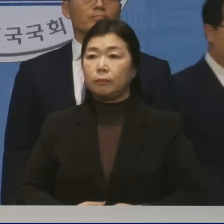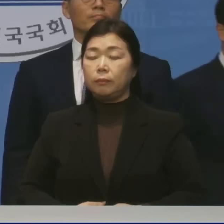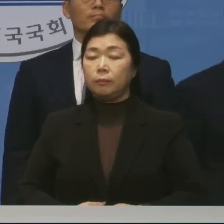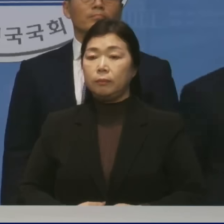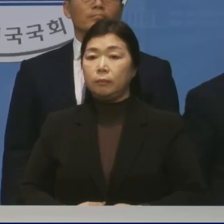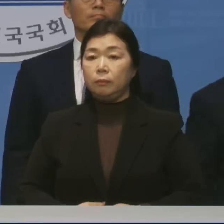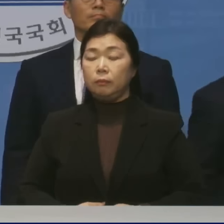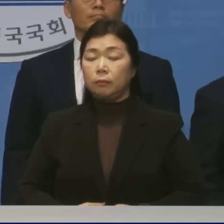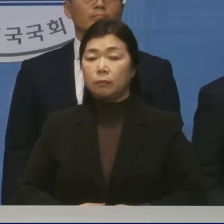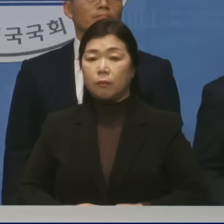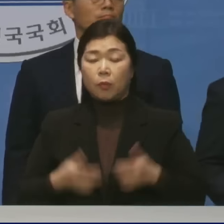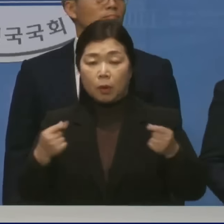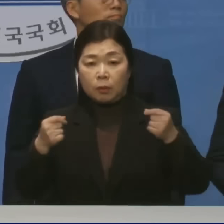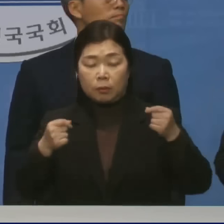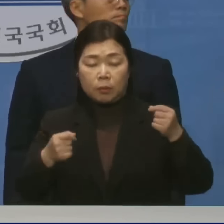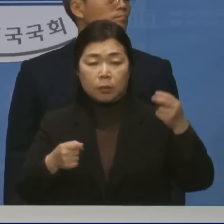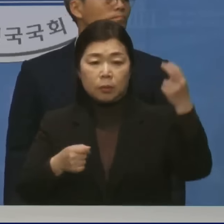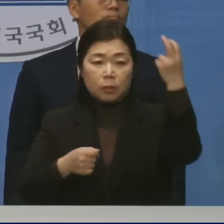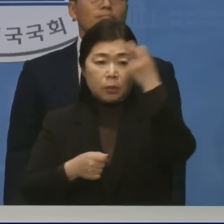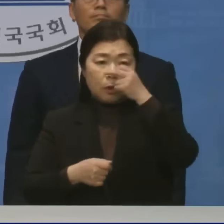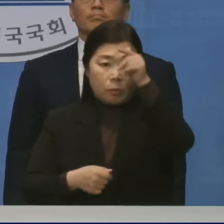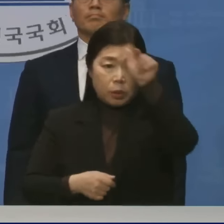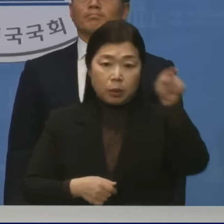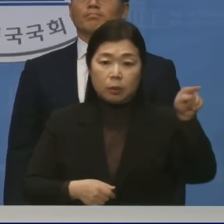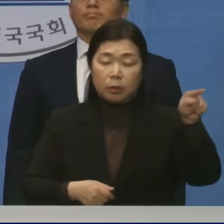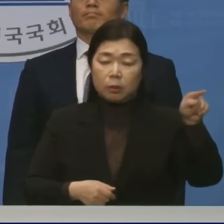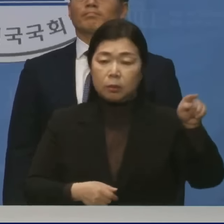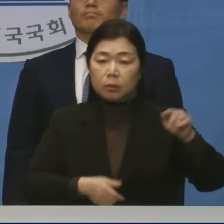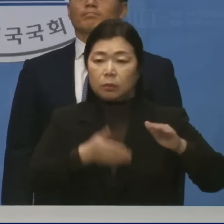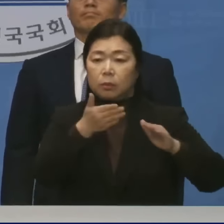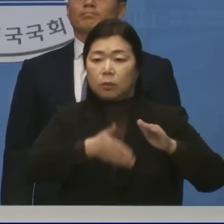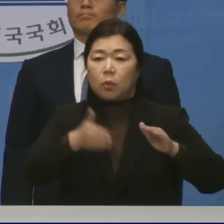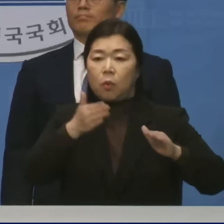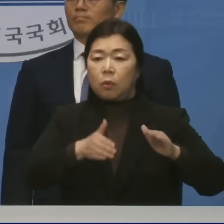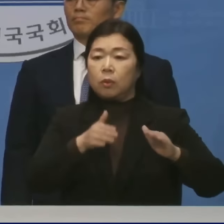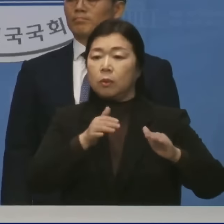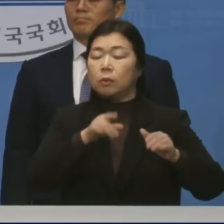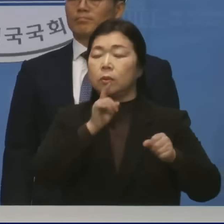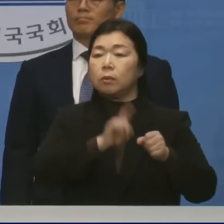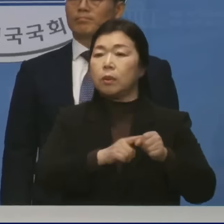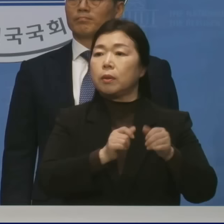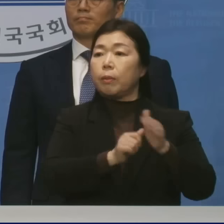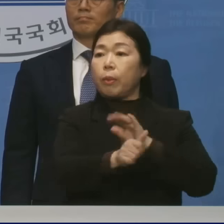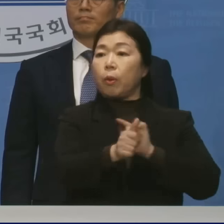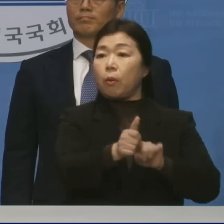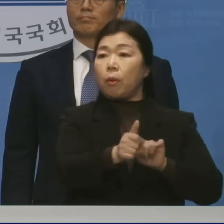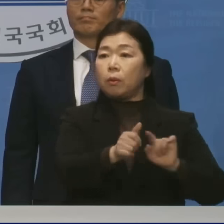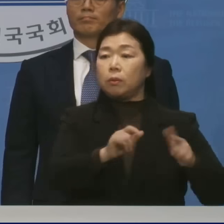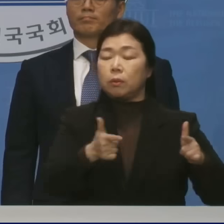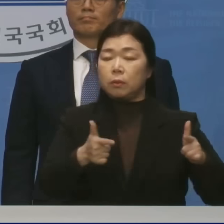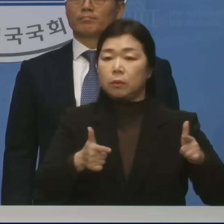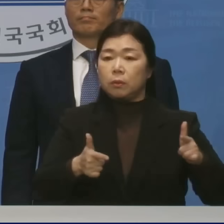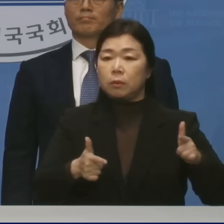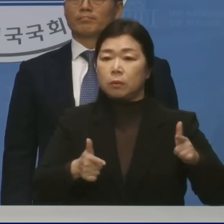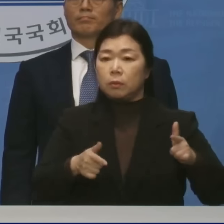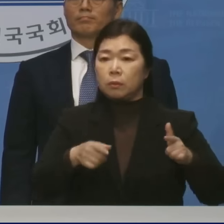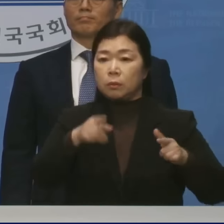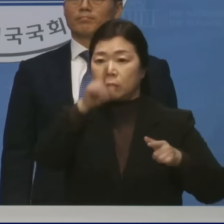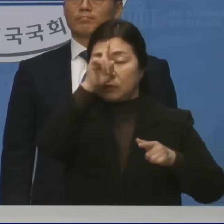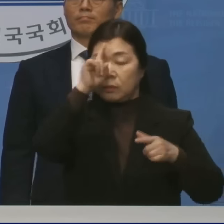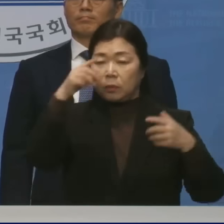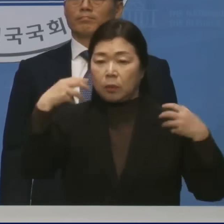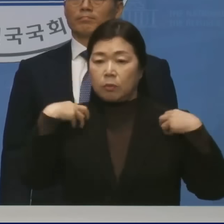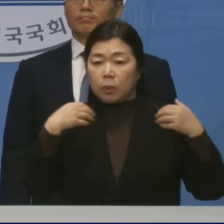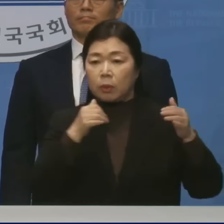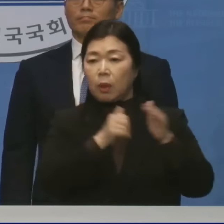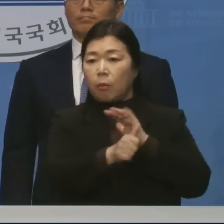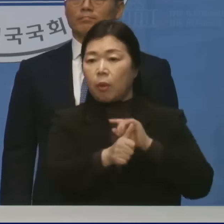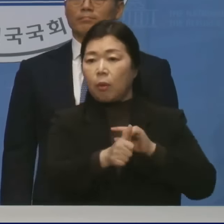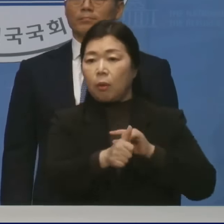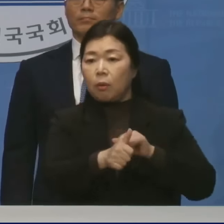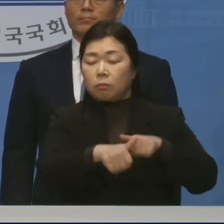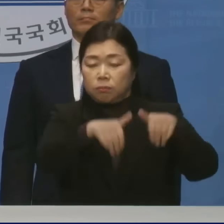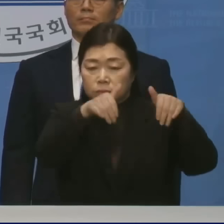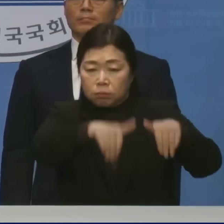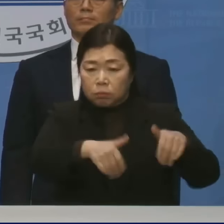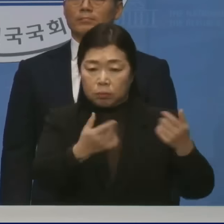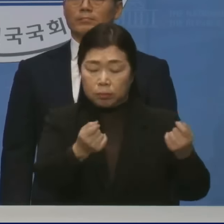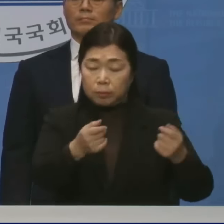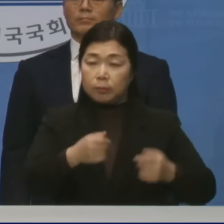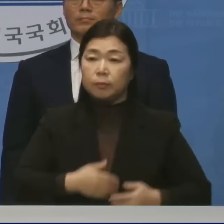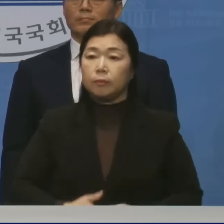네, 이처럼 검찰은 공의의 대표가 아니라 정권의 대표로 전락했습니다. 요즘 어디